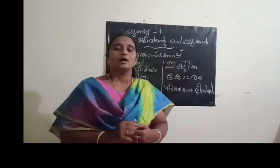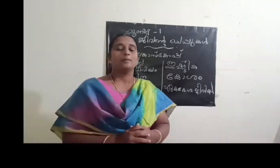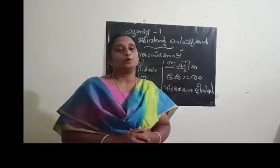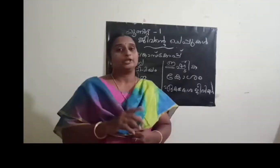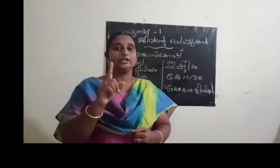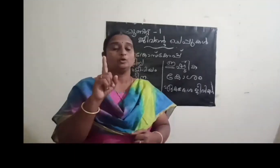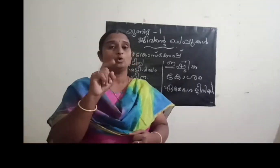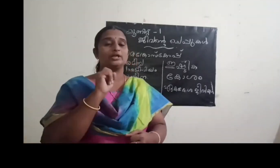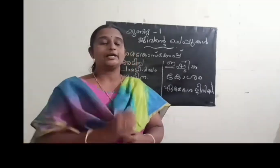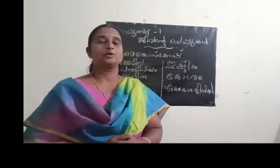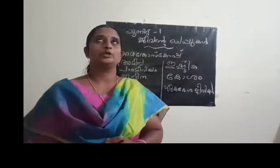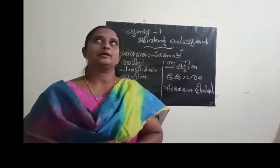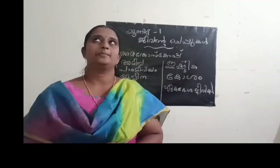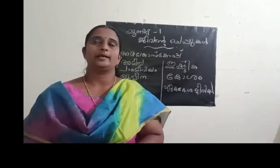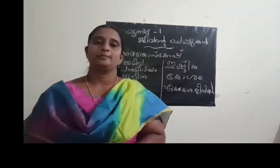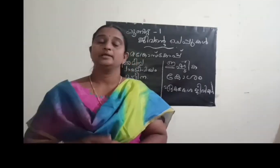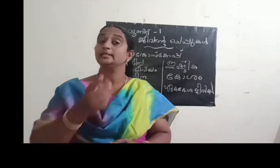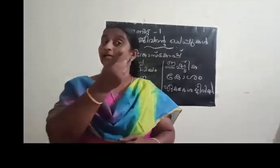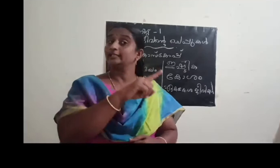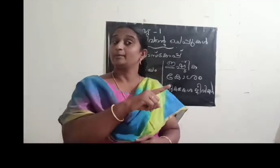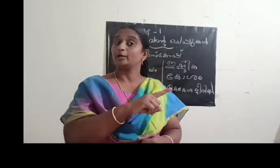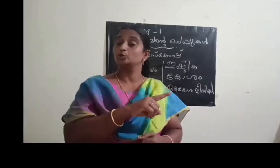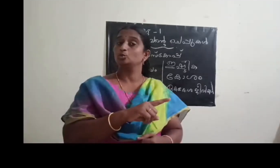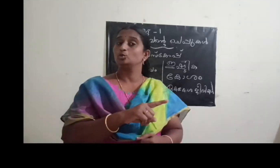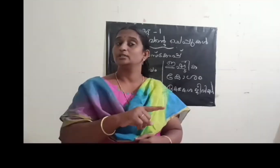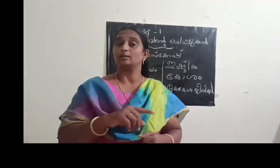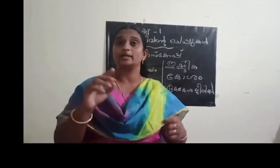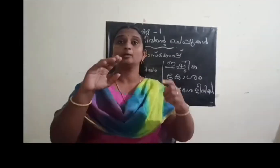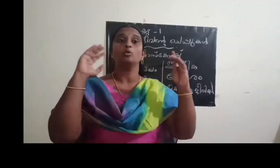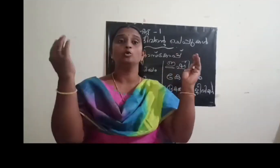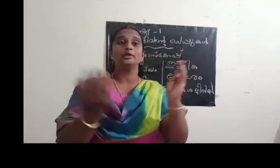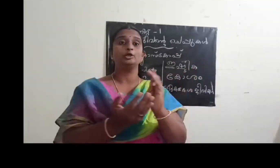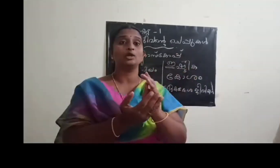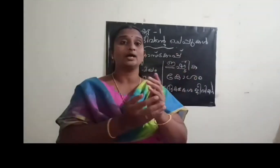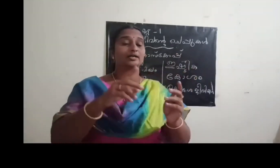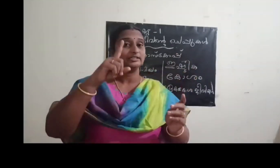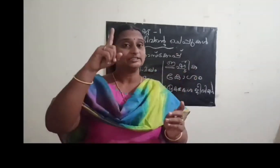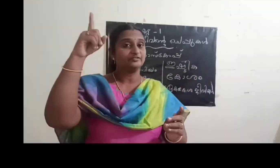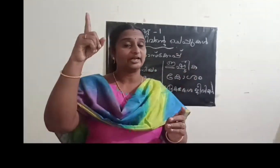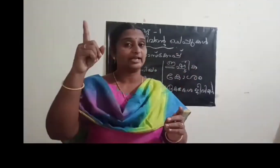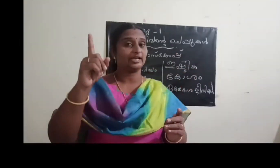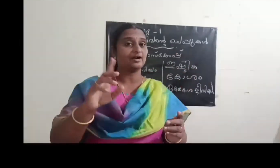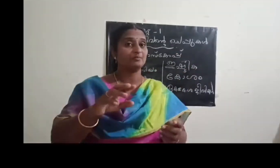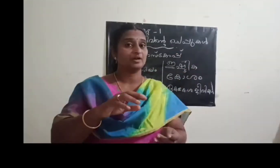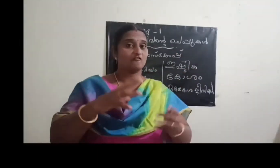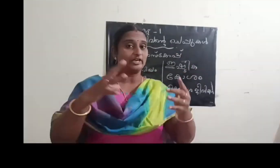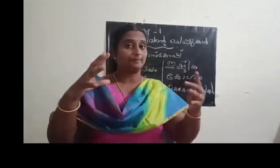അപ്പോൾ ഇനി ഒരു കാര്യം കൂടി ഞാൻ പറയാം ഞാൻ നേരത്തെ പറഞ്ഞു നമ്മുടെ ഭൂമിയിലുള്ള ജീവികളെല്ലാം